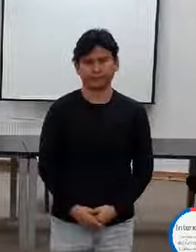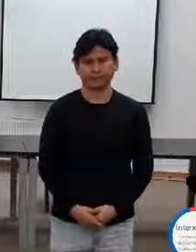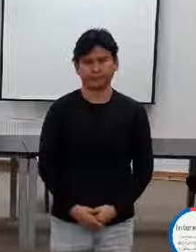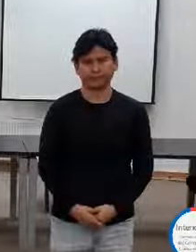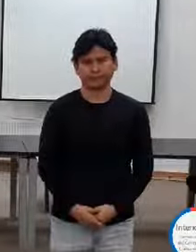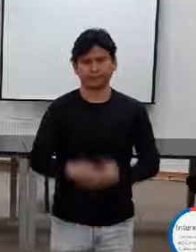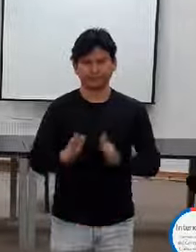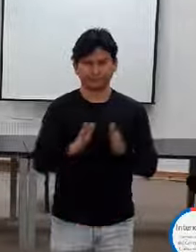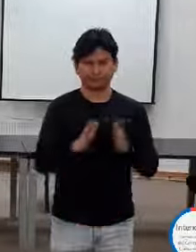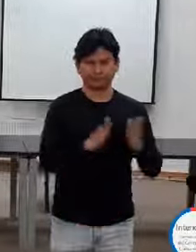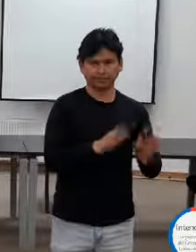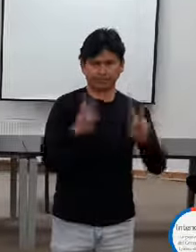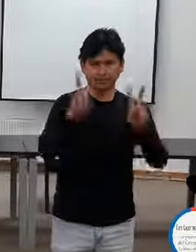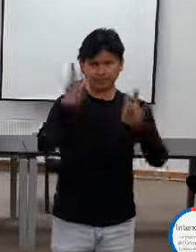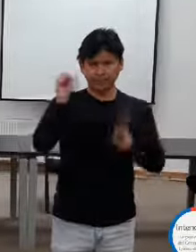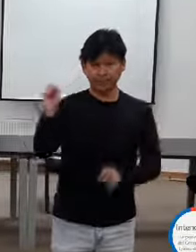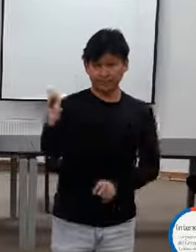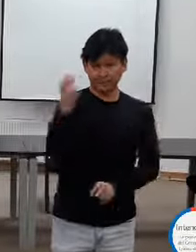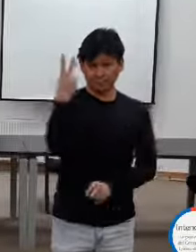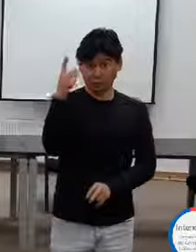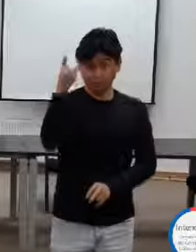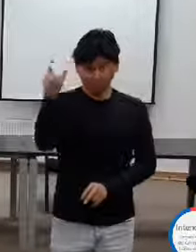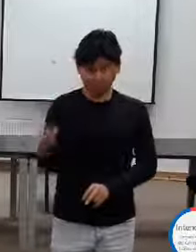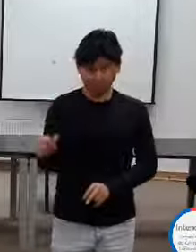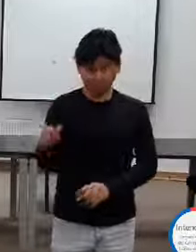En relación al segundo caso,